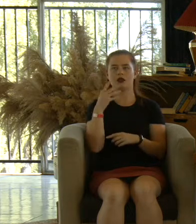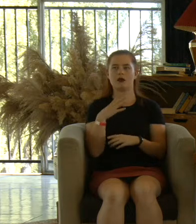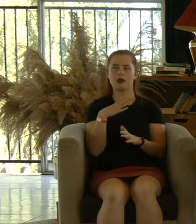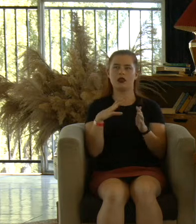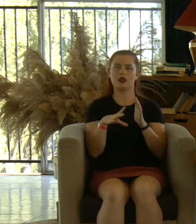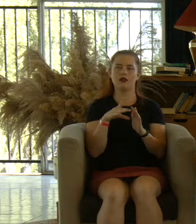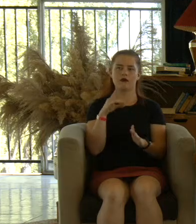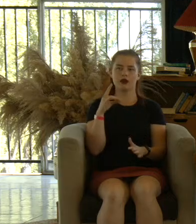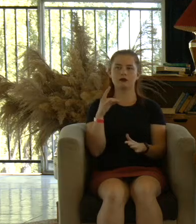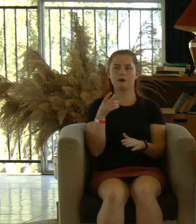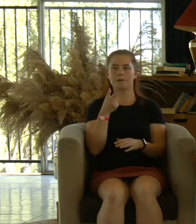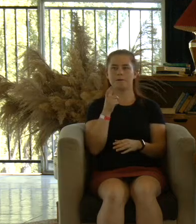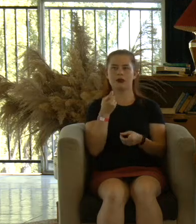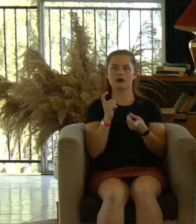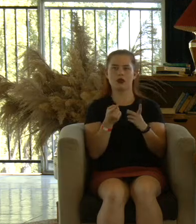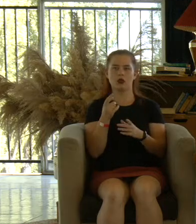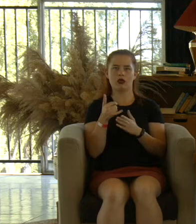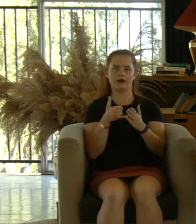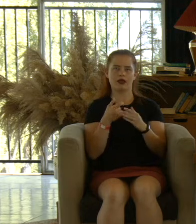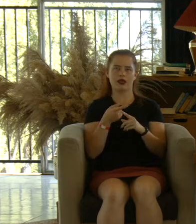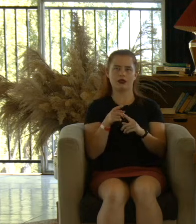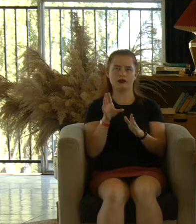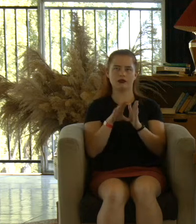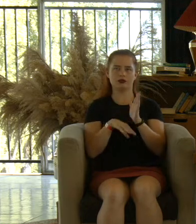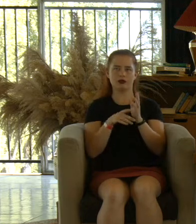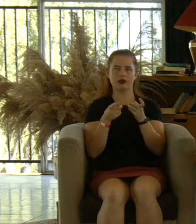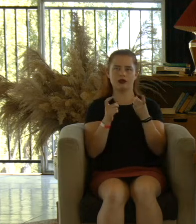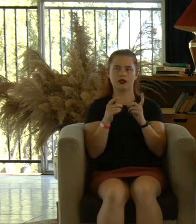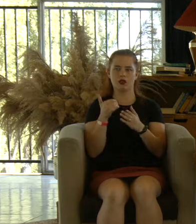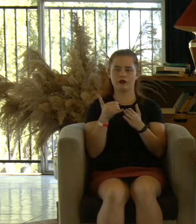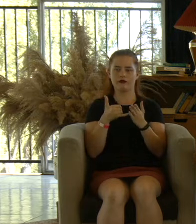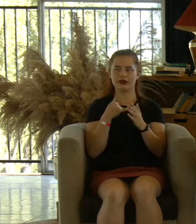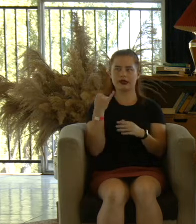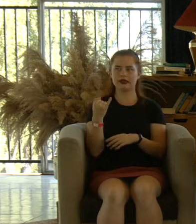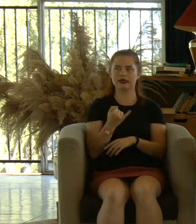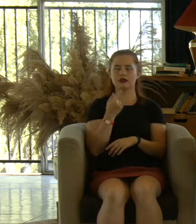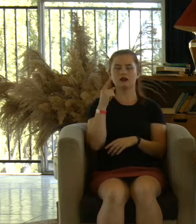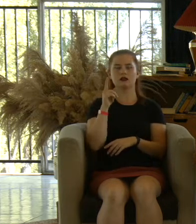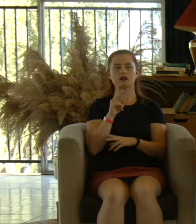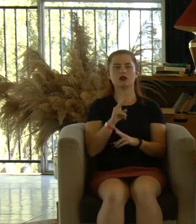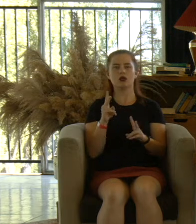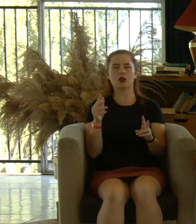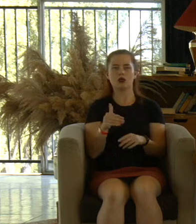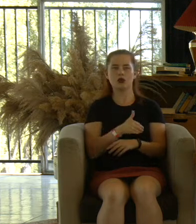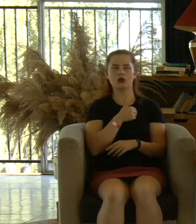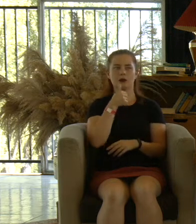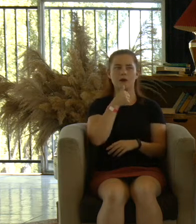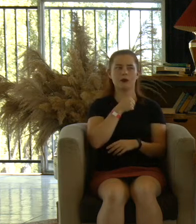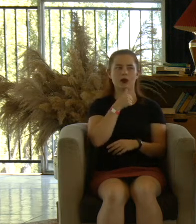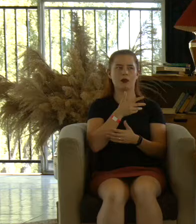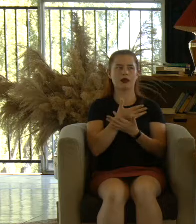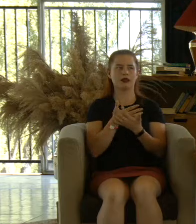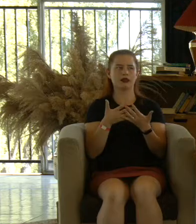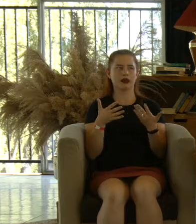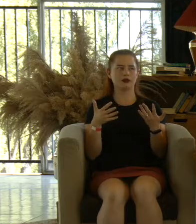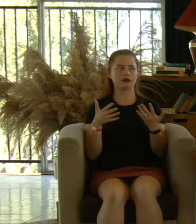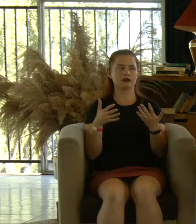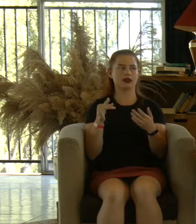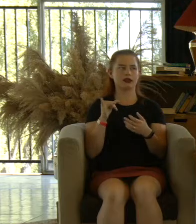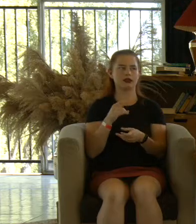сейчас нужно пить натуральное вино, это полная ерунда. Натуральные вина интересны для тех, кто хочет просто попробовать разные вина.